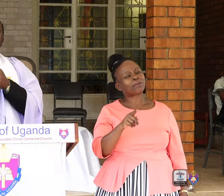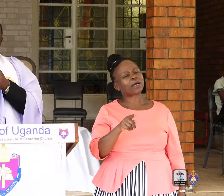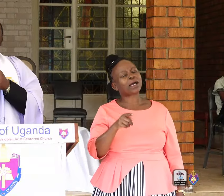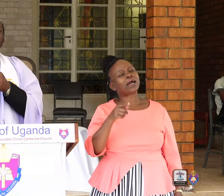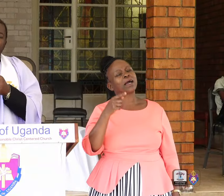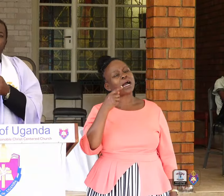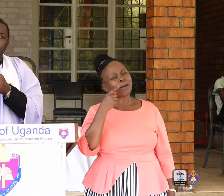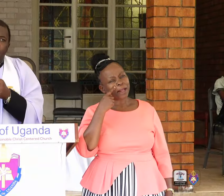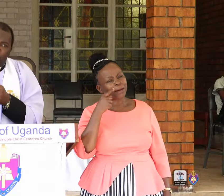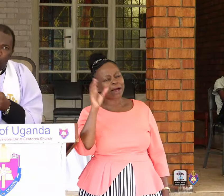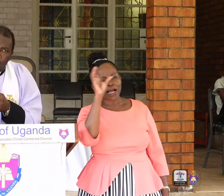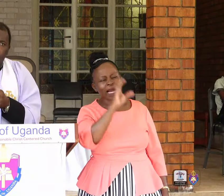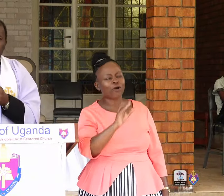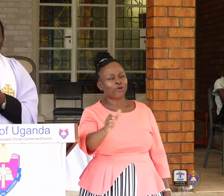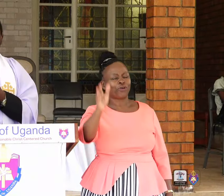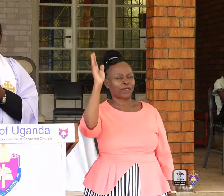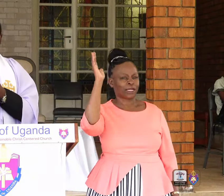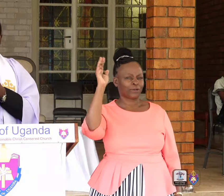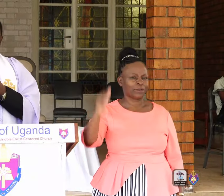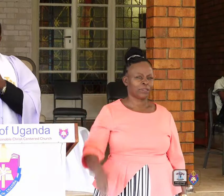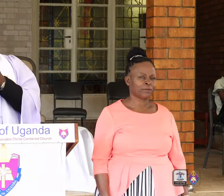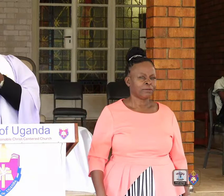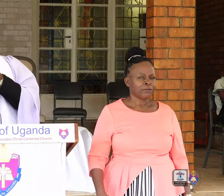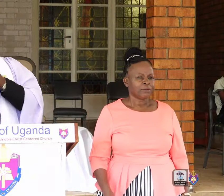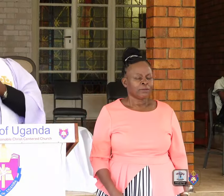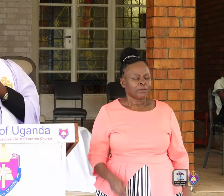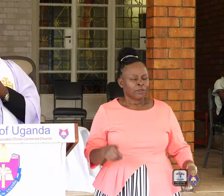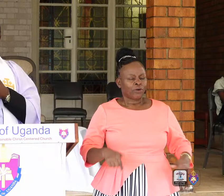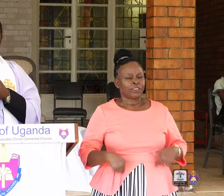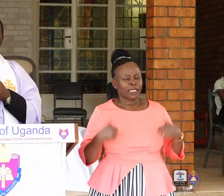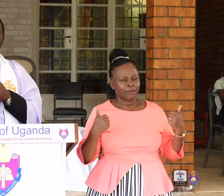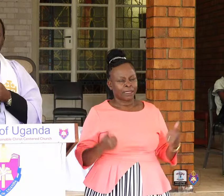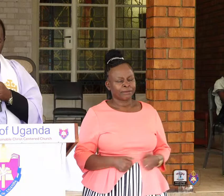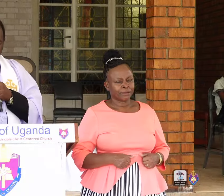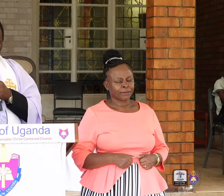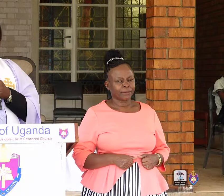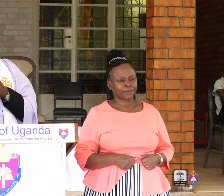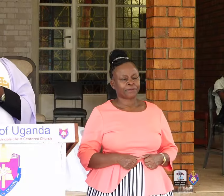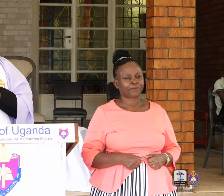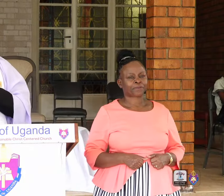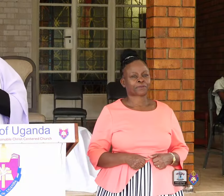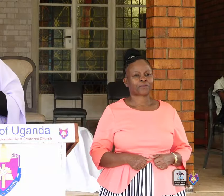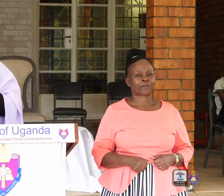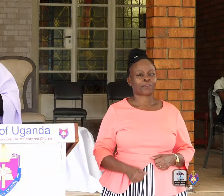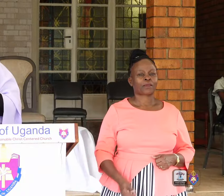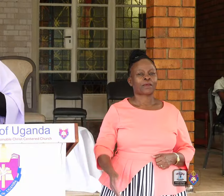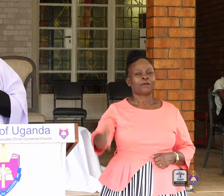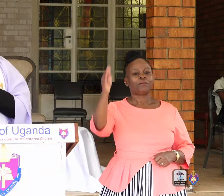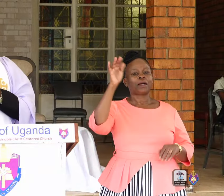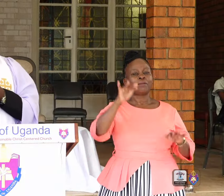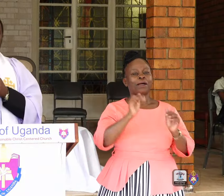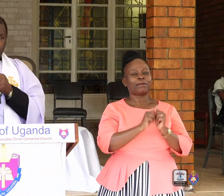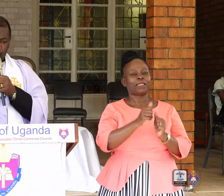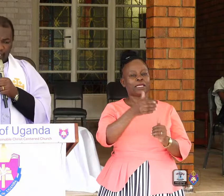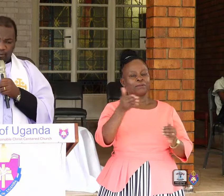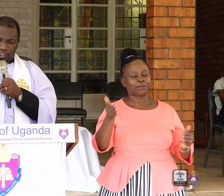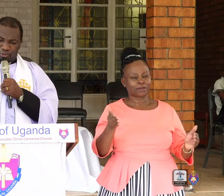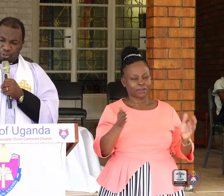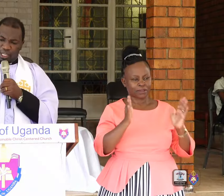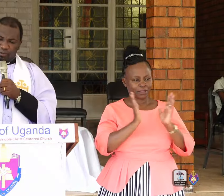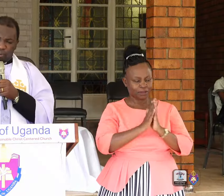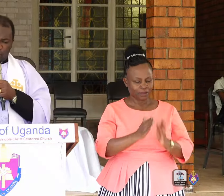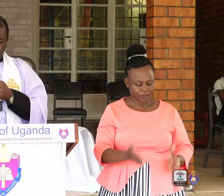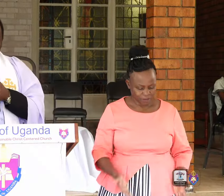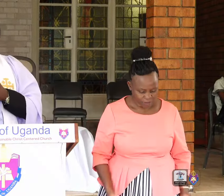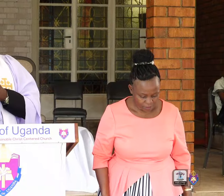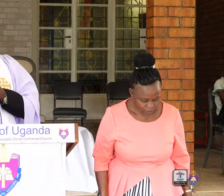balabanga onoonya Katonda ng'okyali mulamu Mukama abeere nammwe abooluganda kansabe musituke